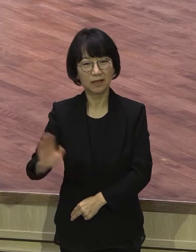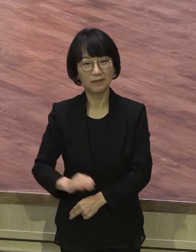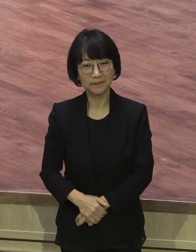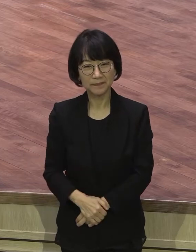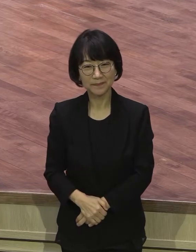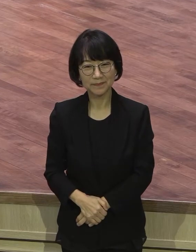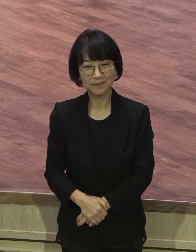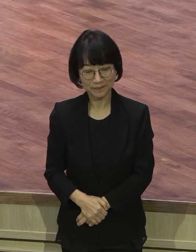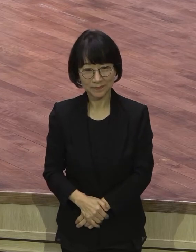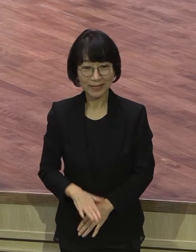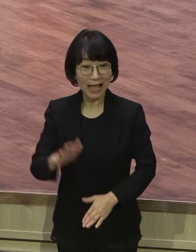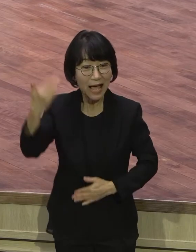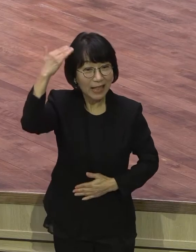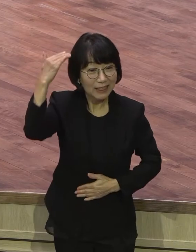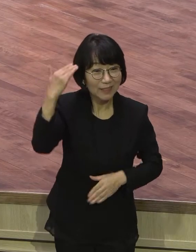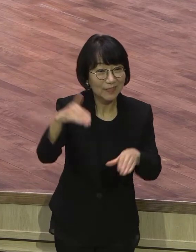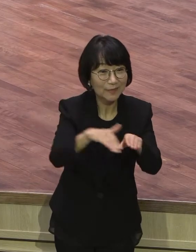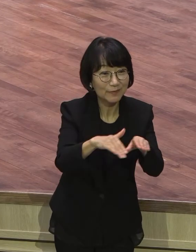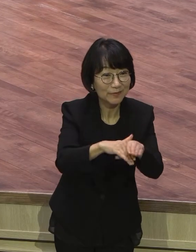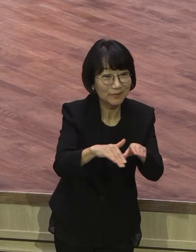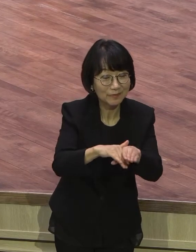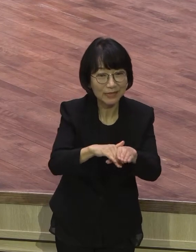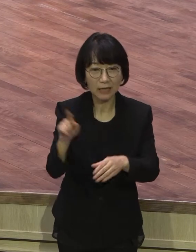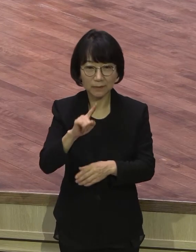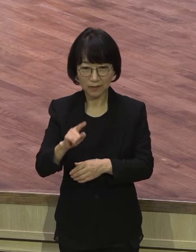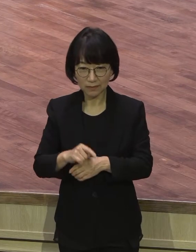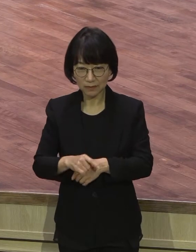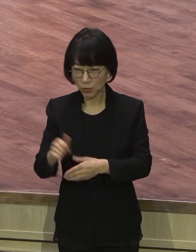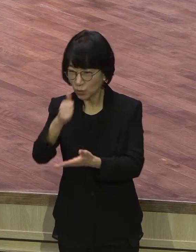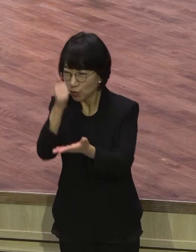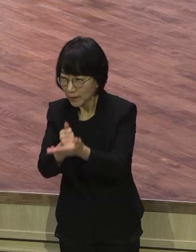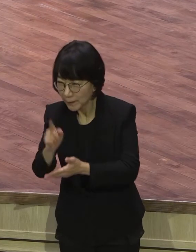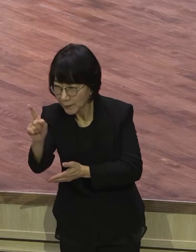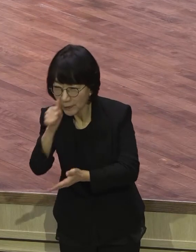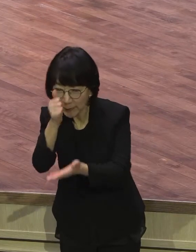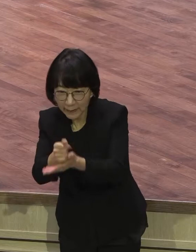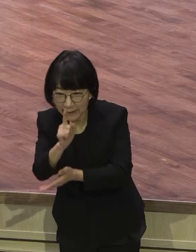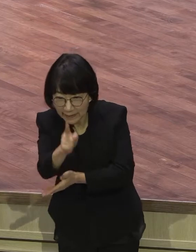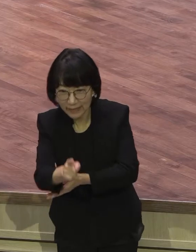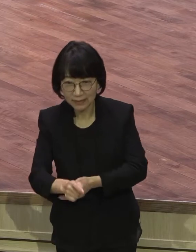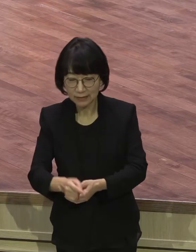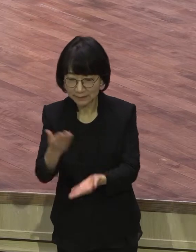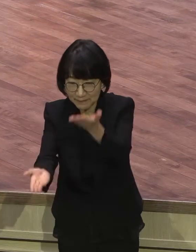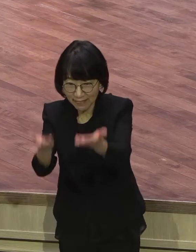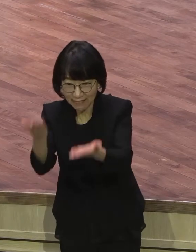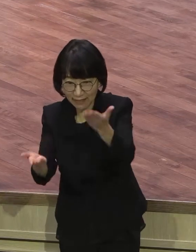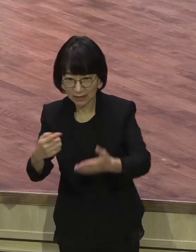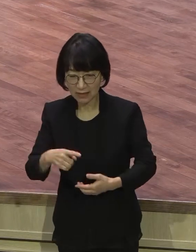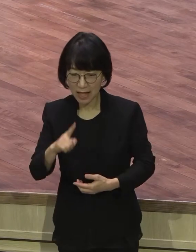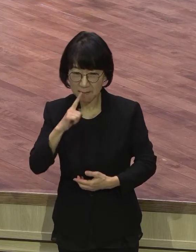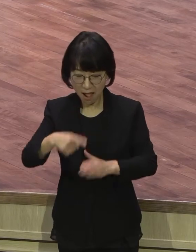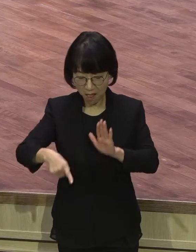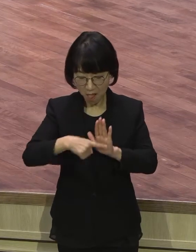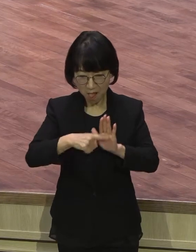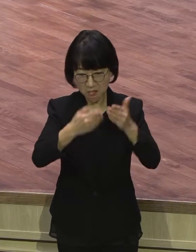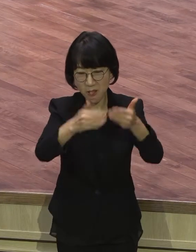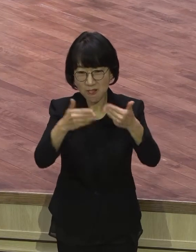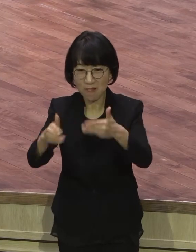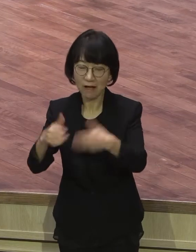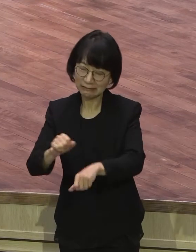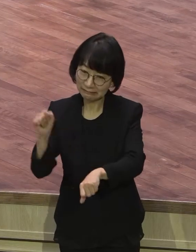우리 문화, 우리나라 문화 자체가 정죄하고 판단하고 부정적인 문화가 대부분이에요.